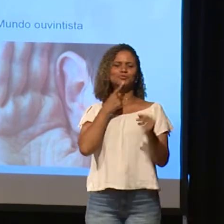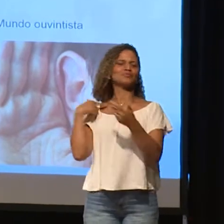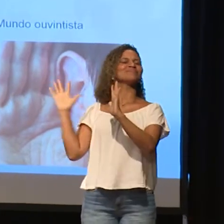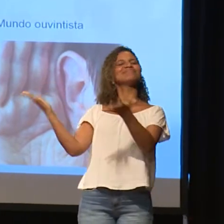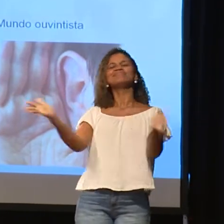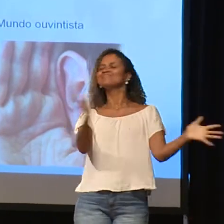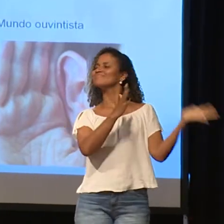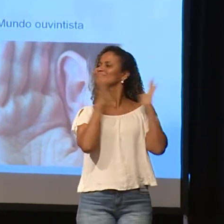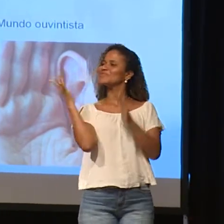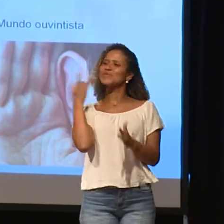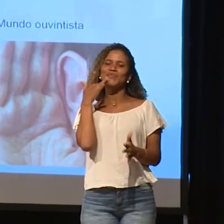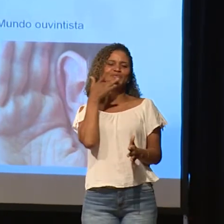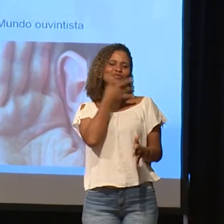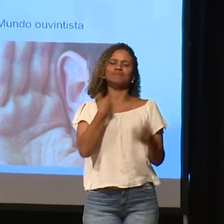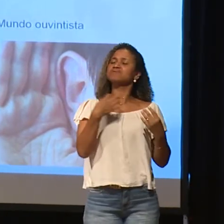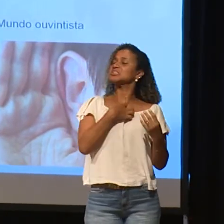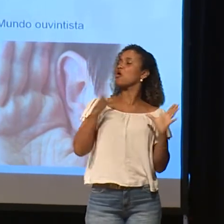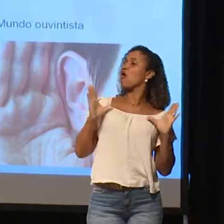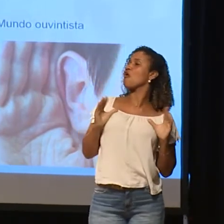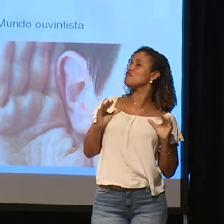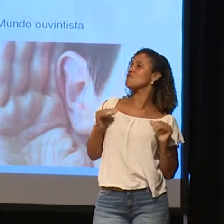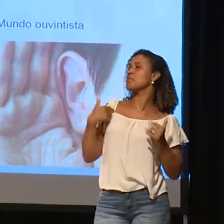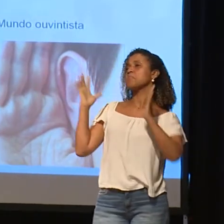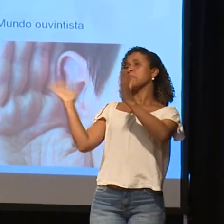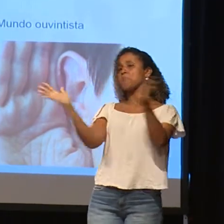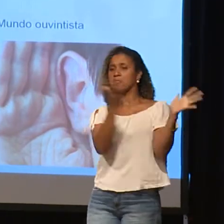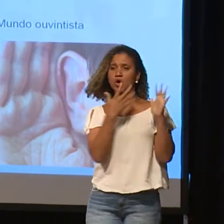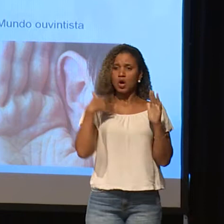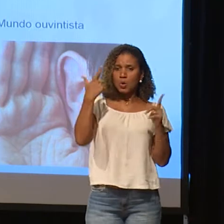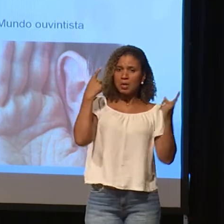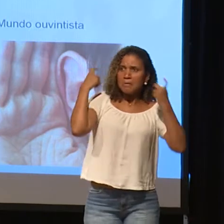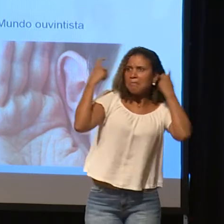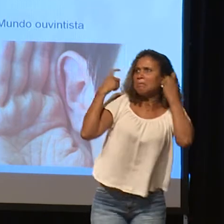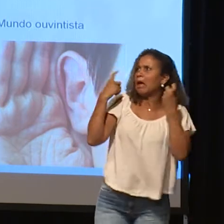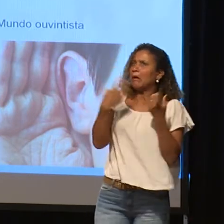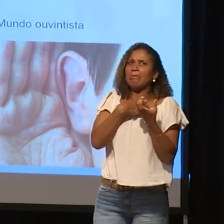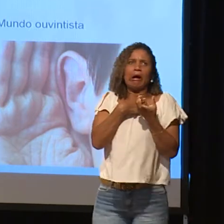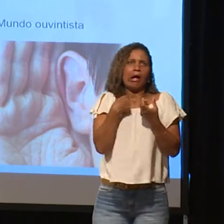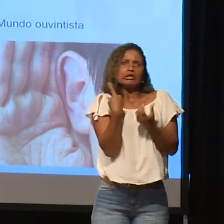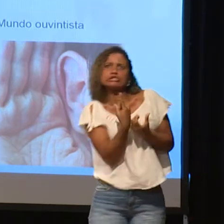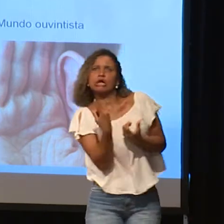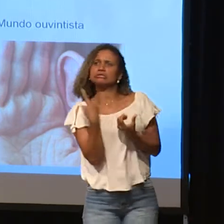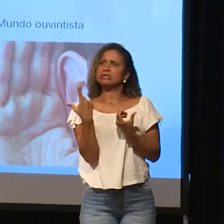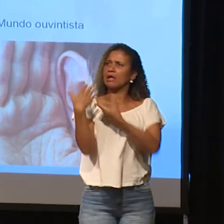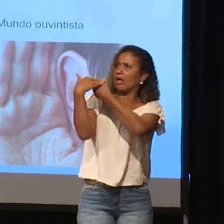vida toda, né? Então, eu sempre sinalizei, né? E então, sempre foi confortável para mim. Eu nunca tive essas preocupações de